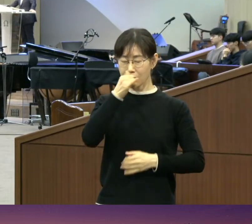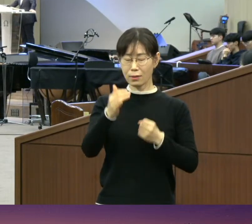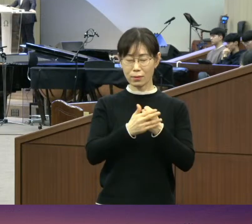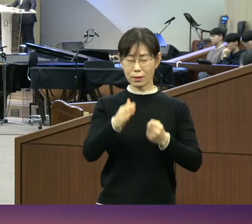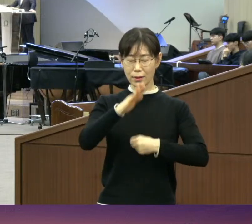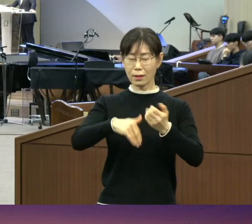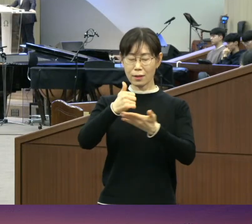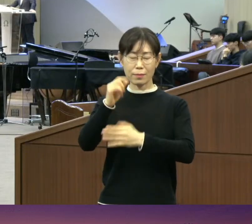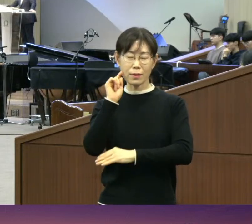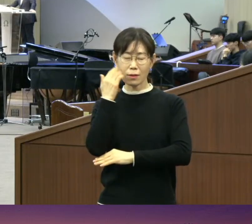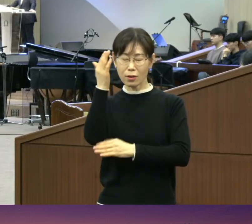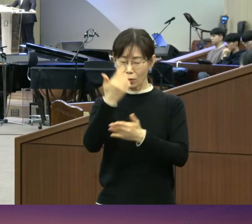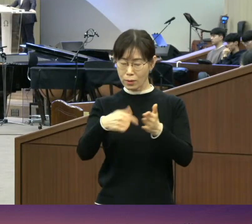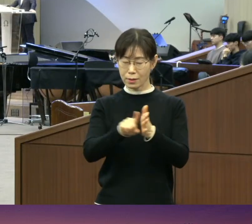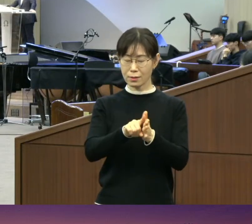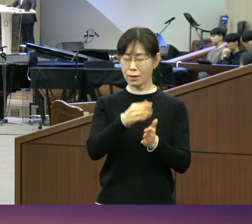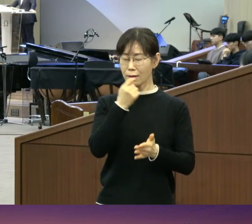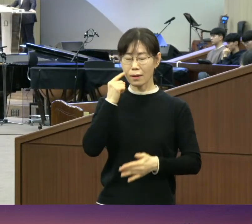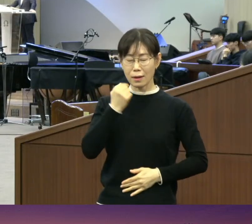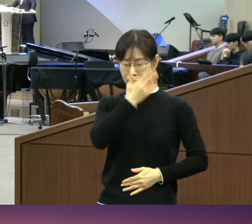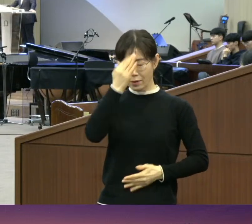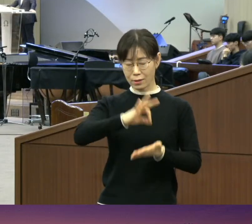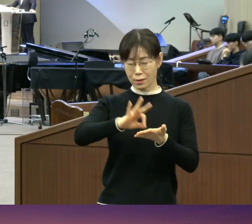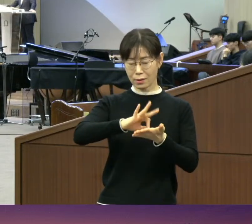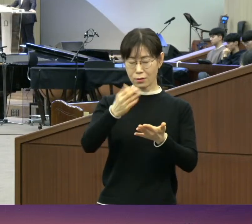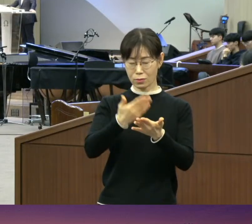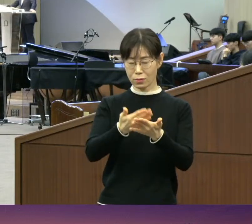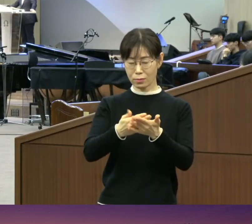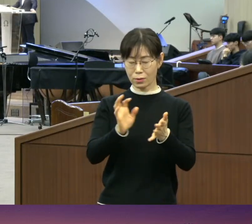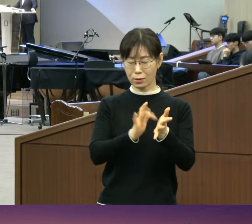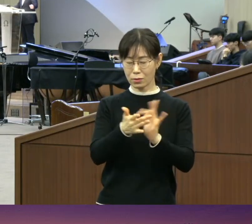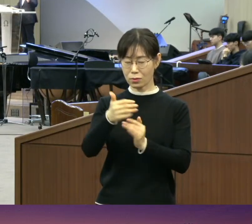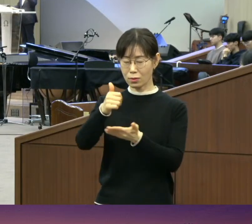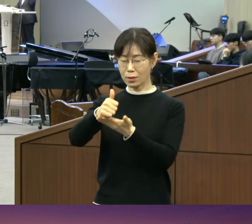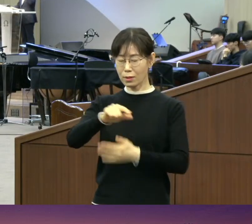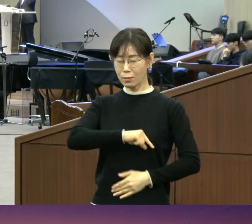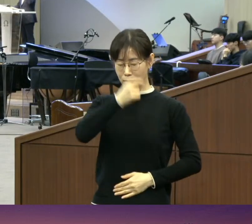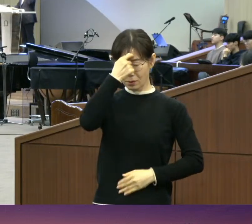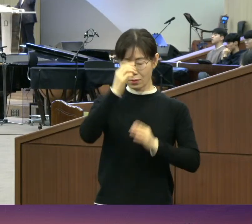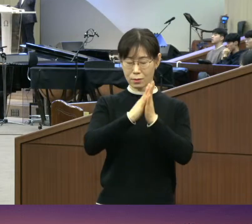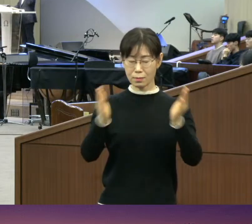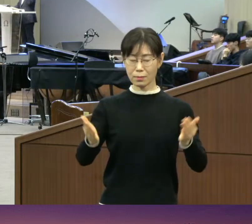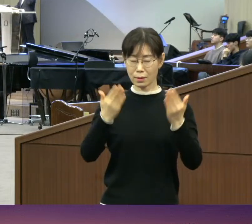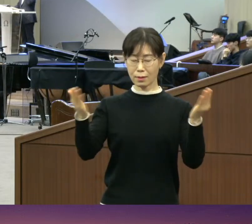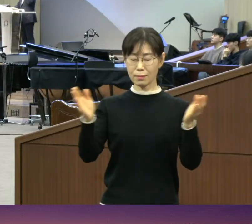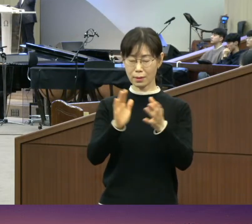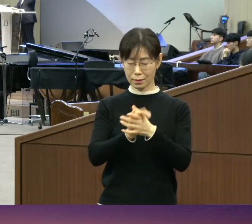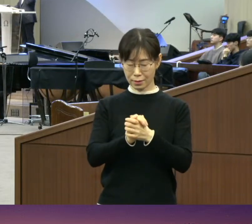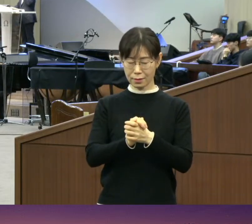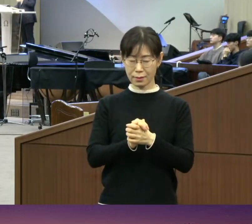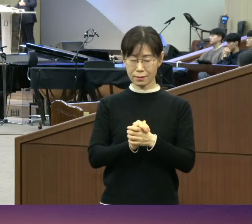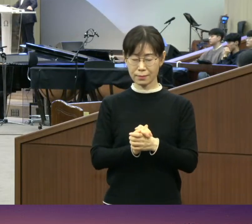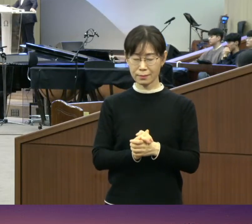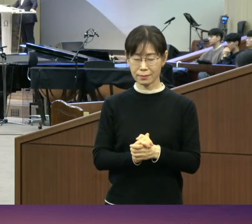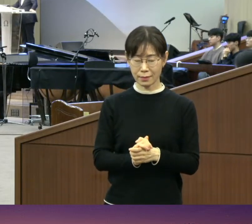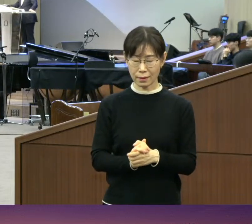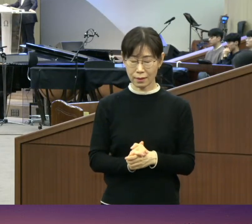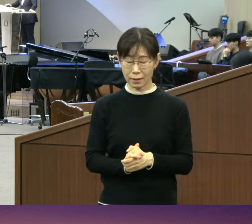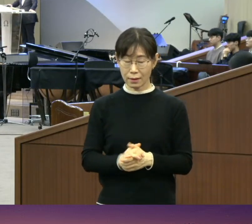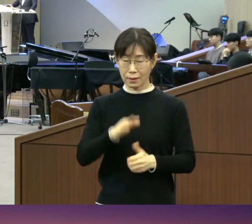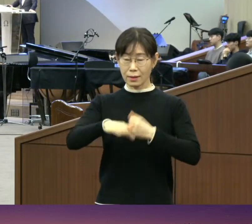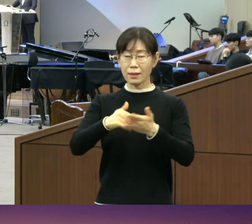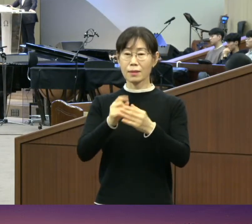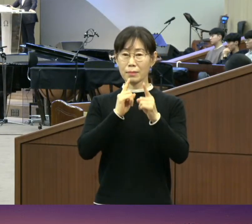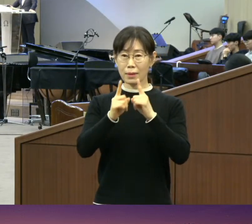주님 영광을 위해서 아름답게 쓰여지게 해 주시기를 원하옵고 예수님의 이름으로 기도하옵나이다. 아멘. 자,